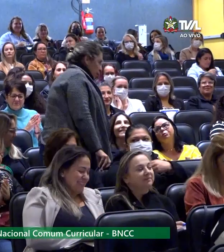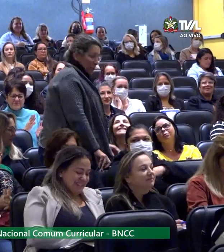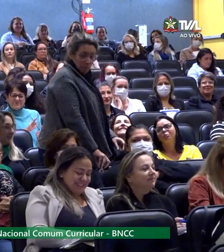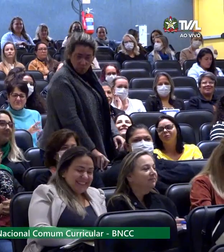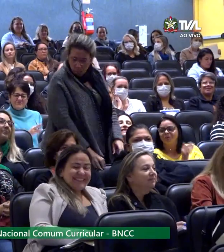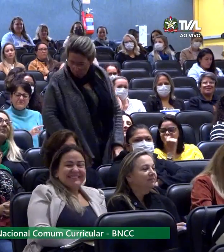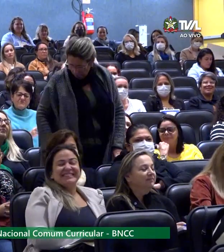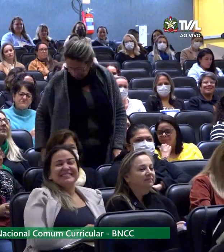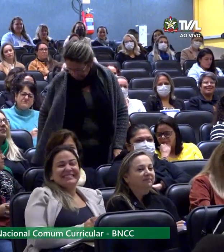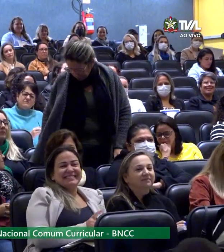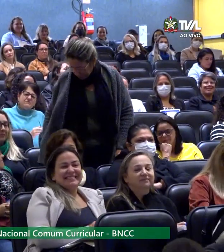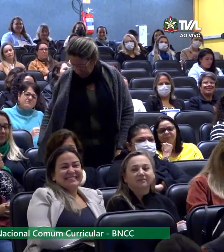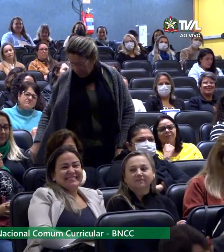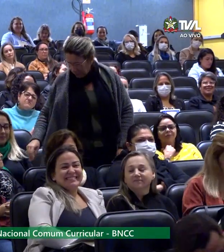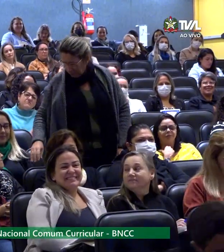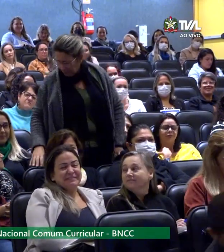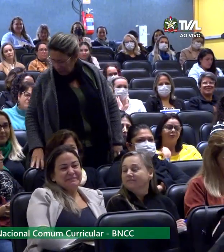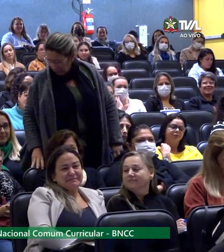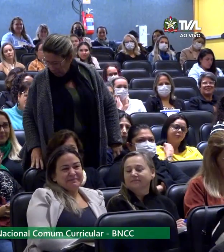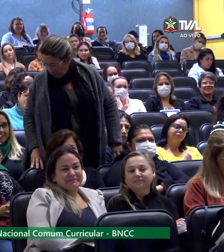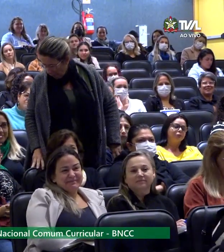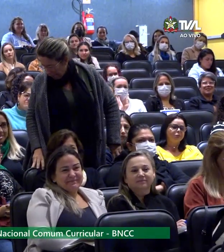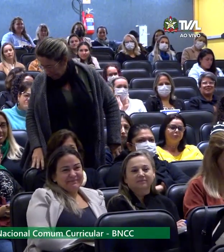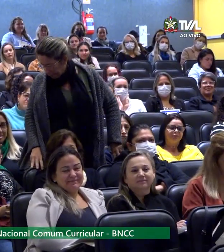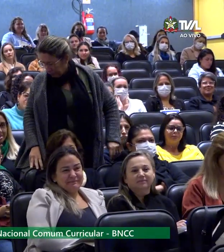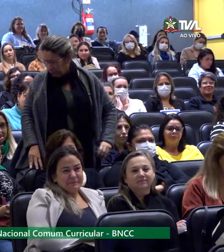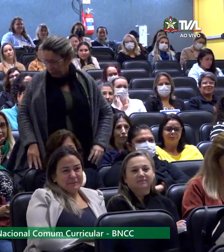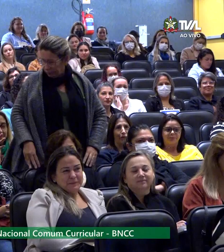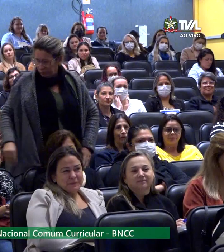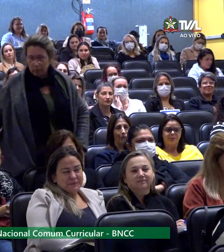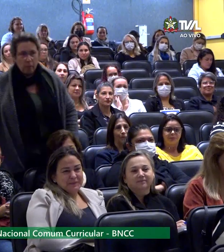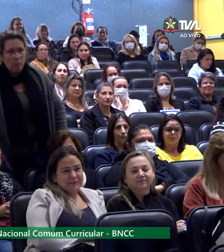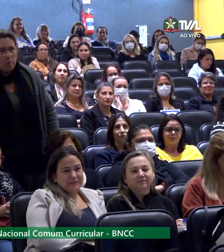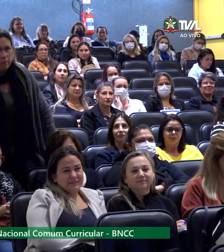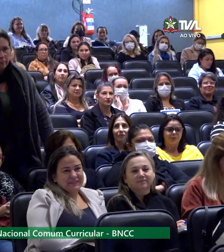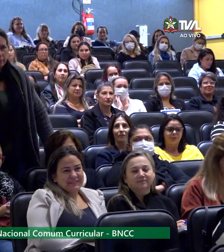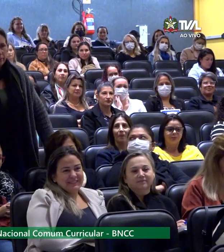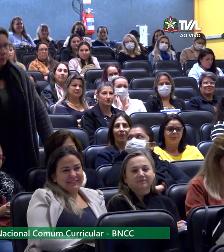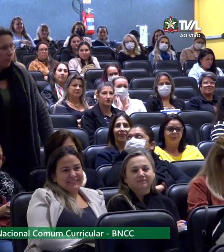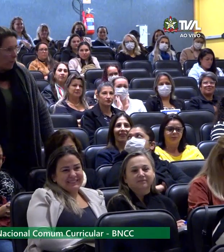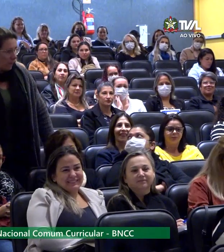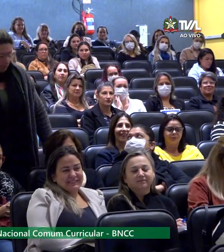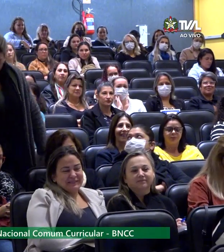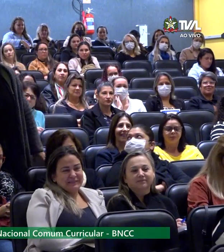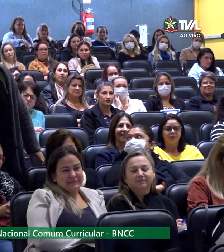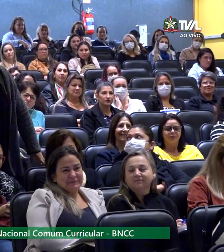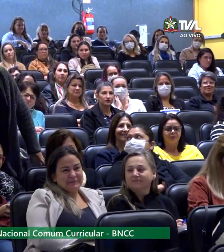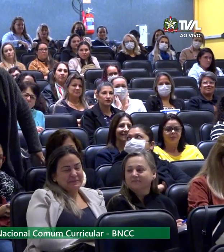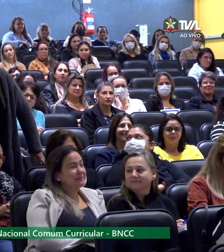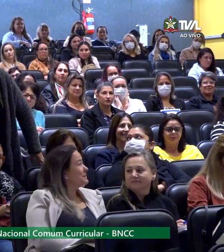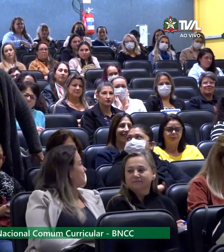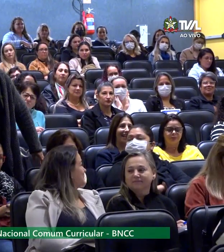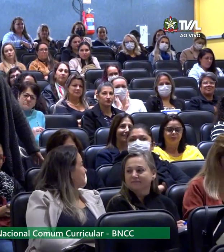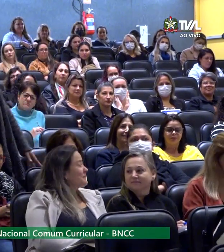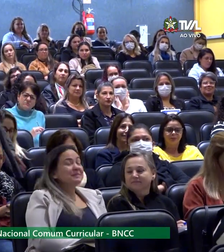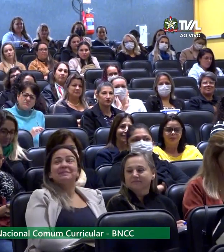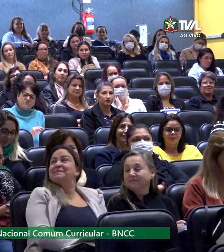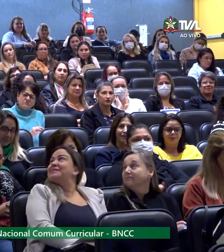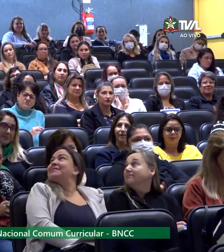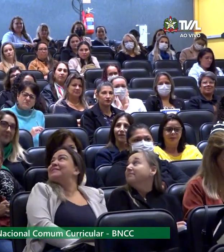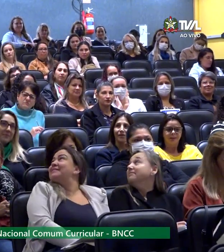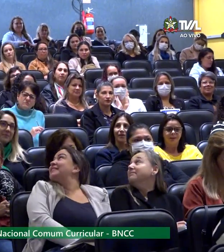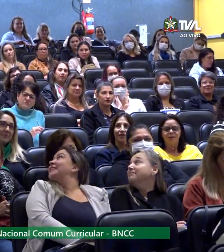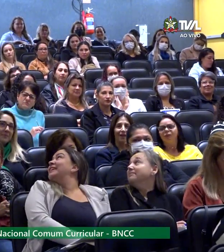e já que era diretora da Ingleses um que hoje a diretora essa manta humanidade gigante e hoje é